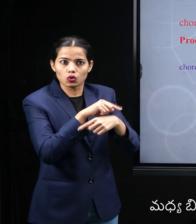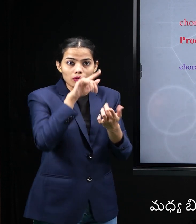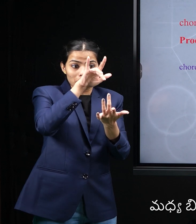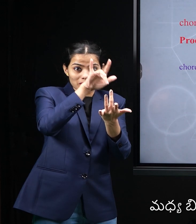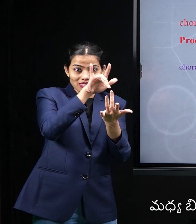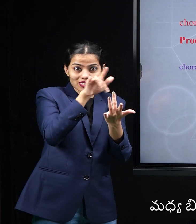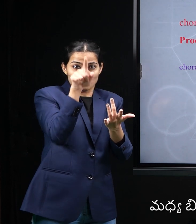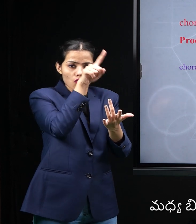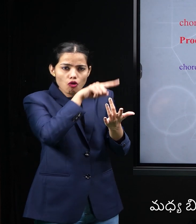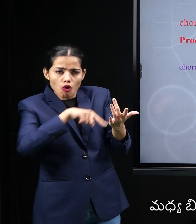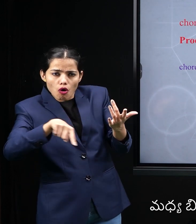గీస్తే